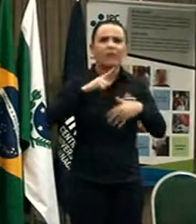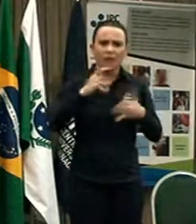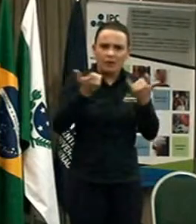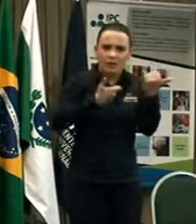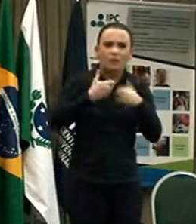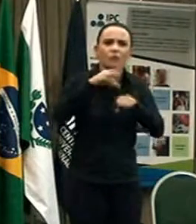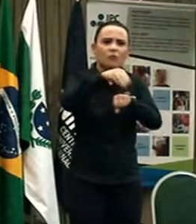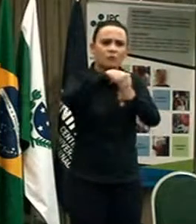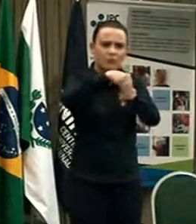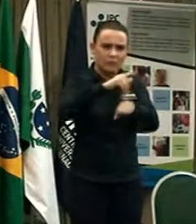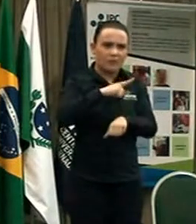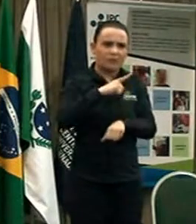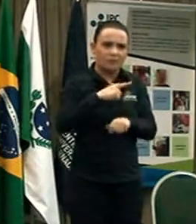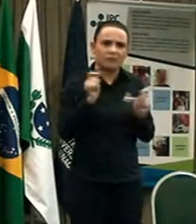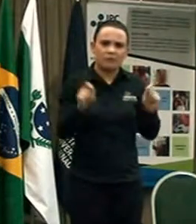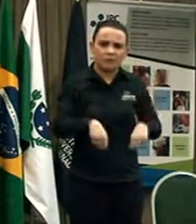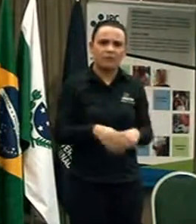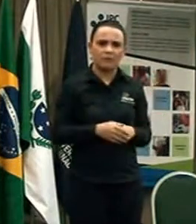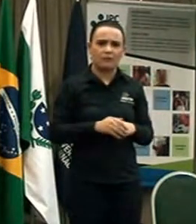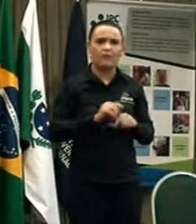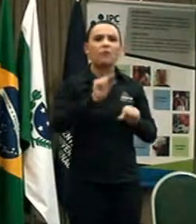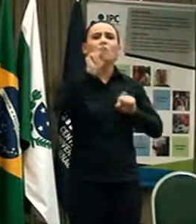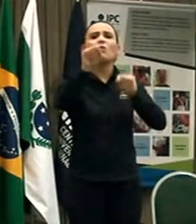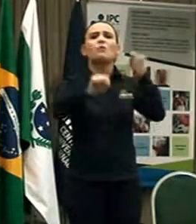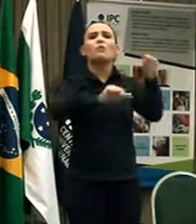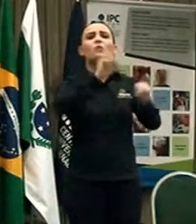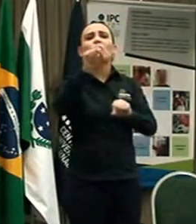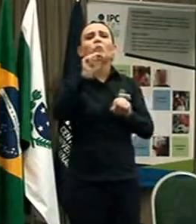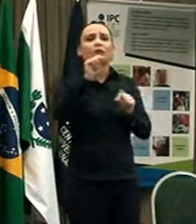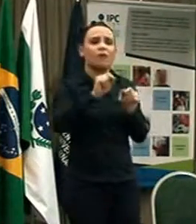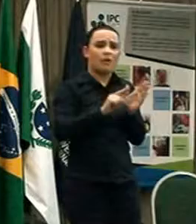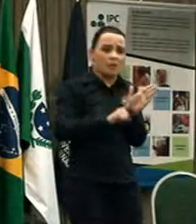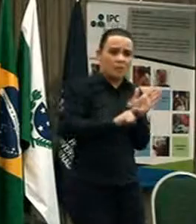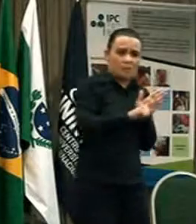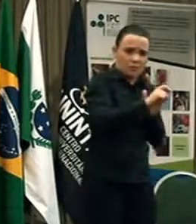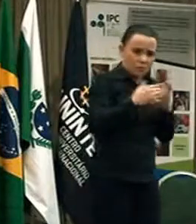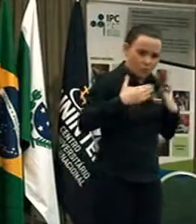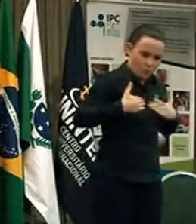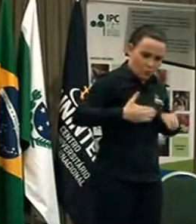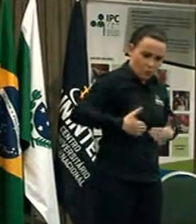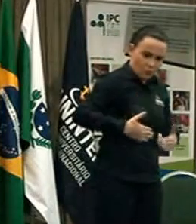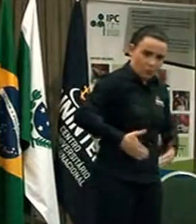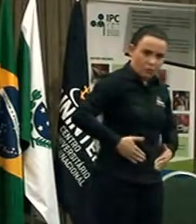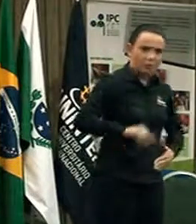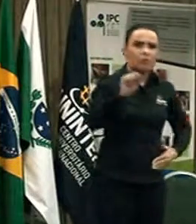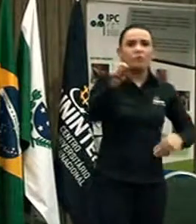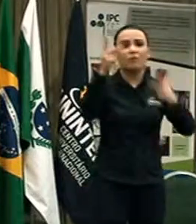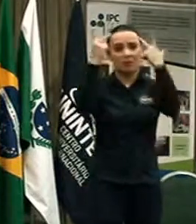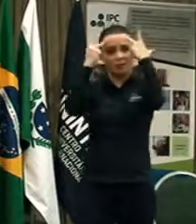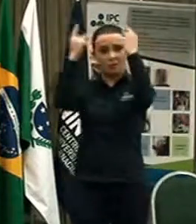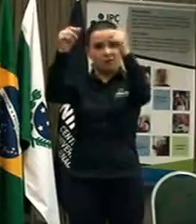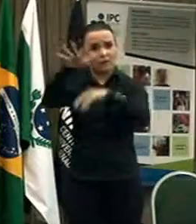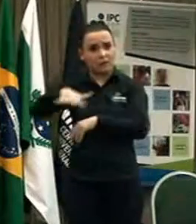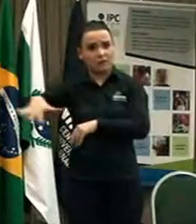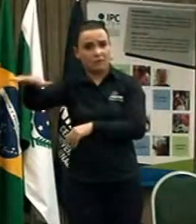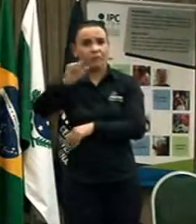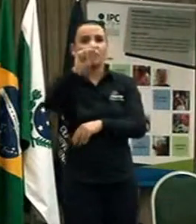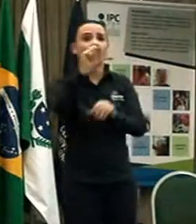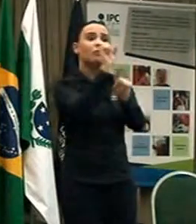é natural, o que é de ordem do biológico e o que é de ordem do social. Então nós já temos essa